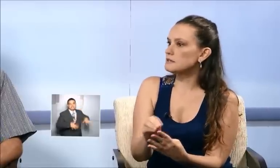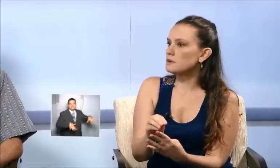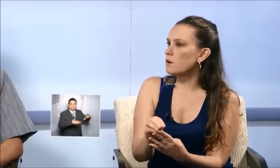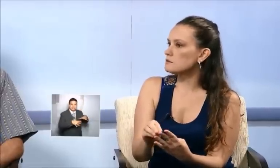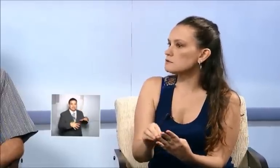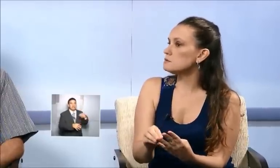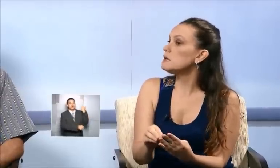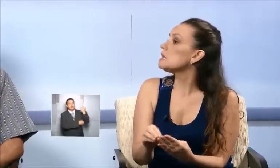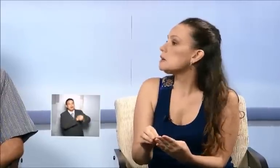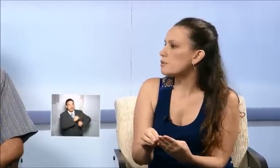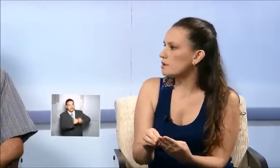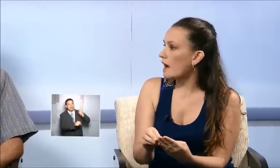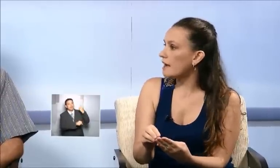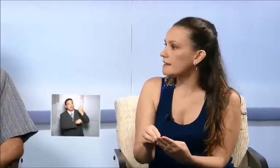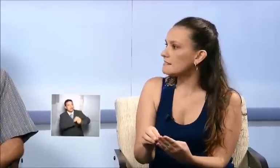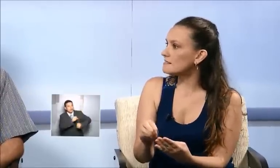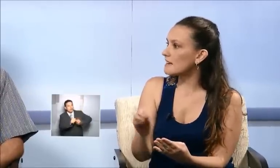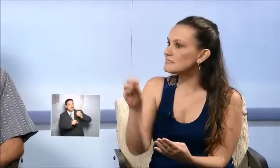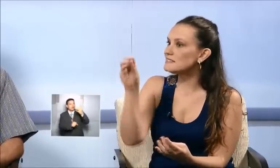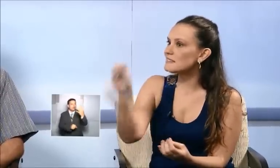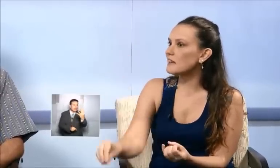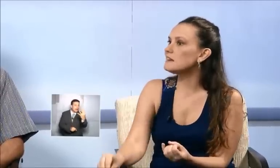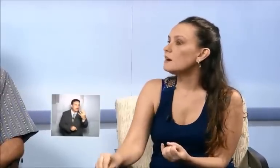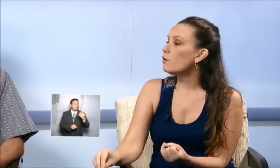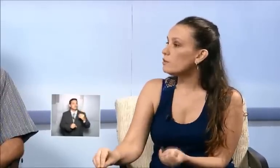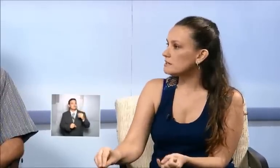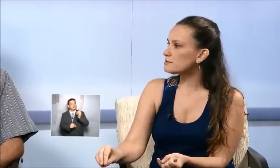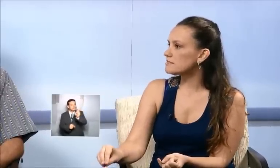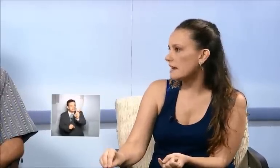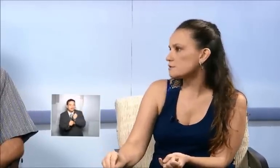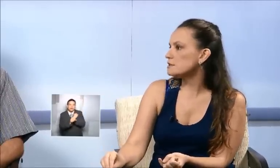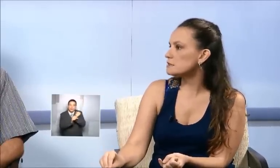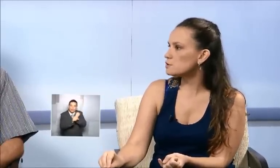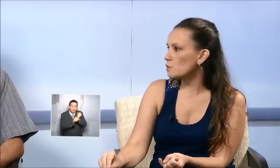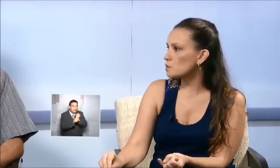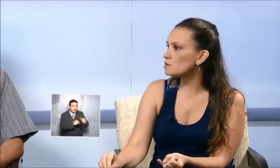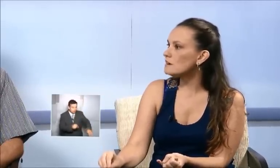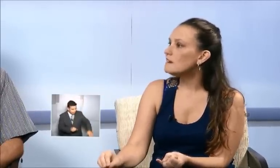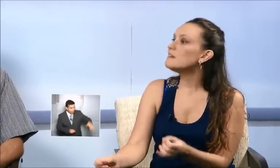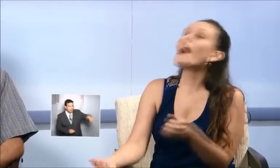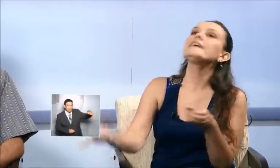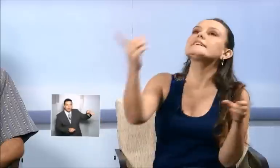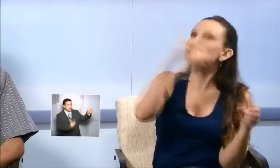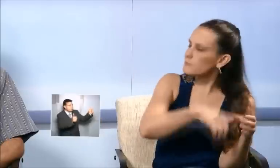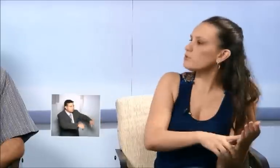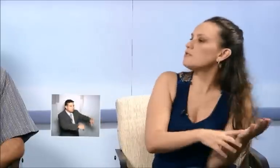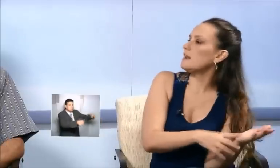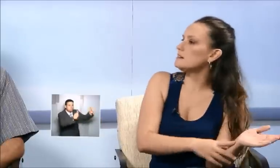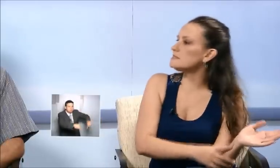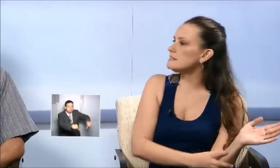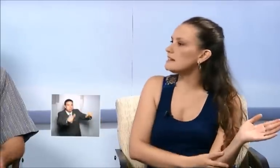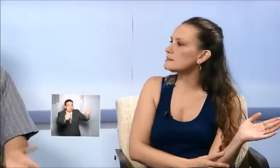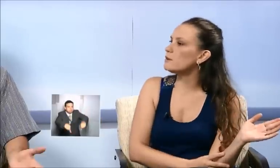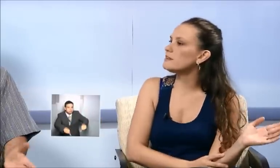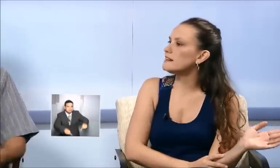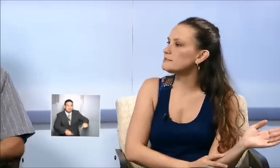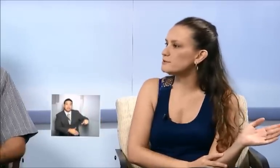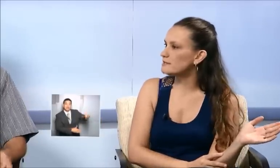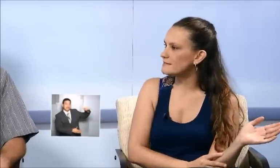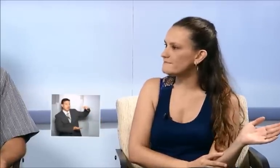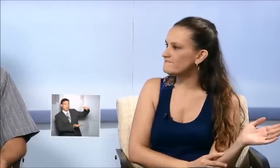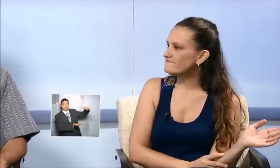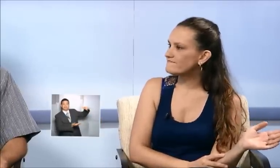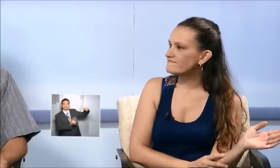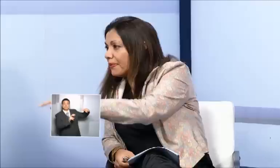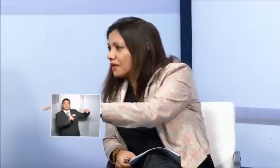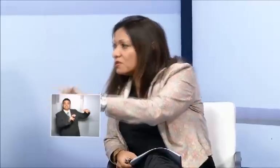4, 5 anos no mínimo, e aí é que se tem um insucesso nisso tudo, e aí que se procura a língua de sinais da comunidade surda.